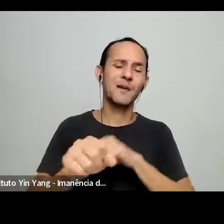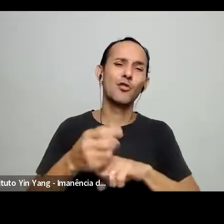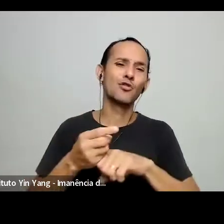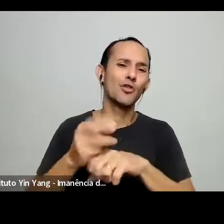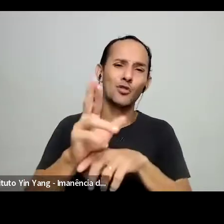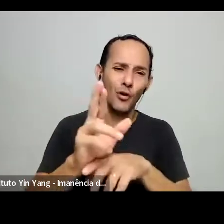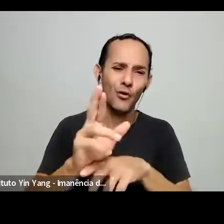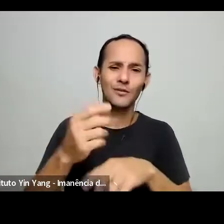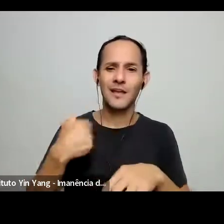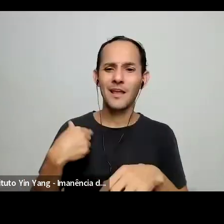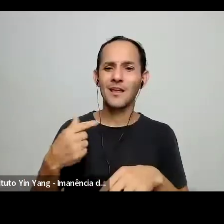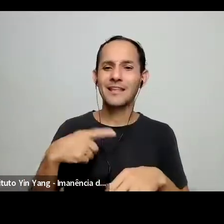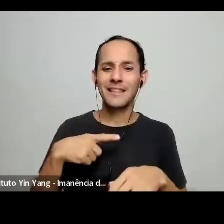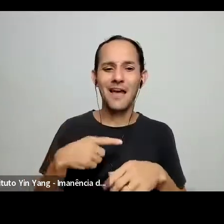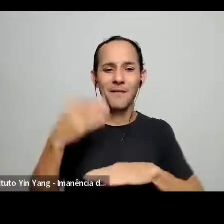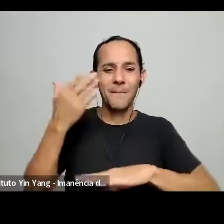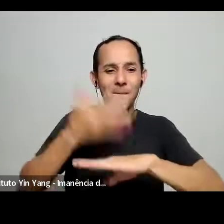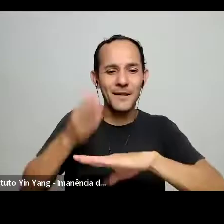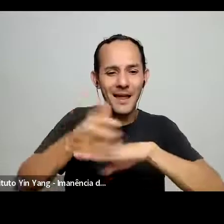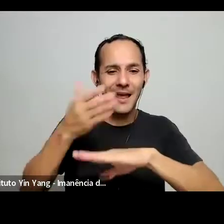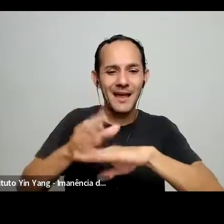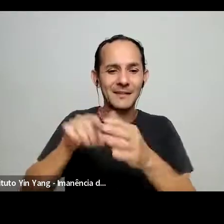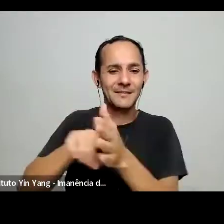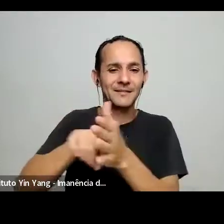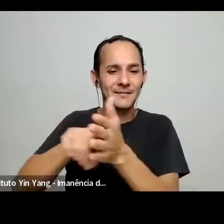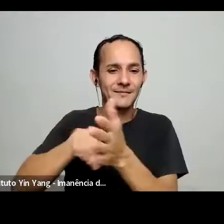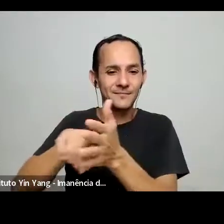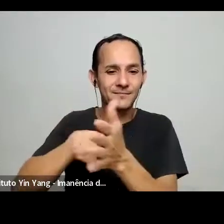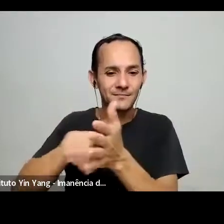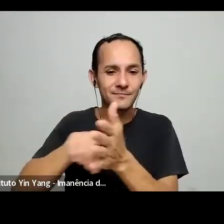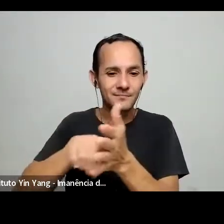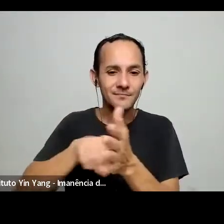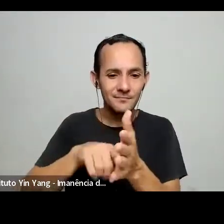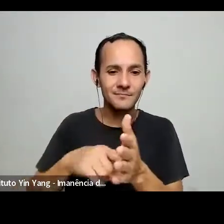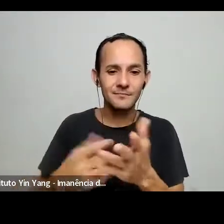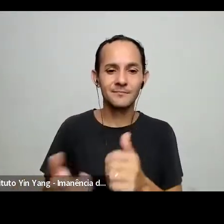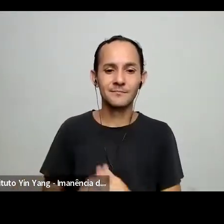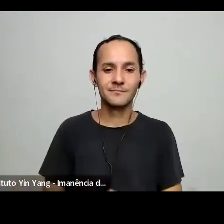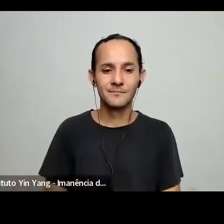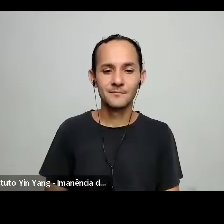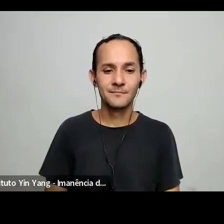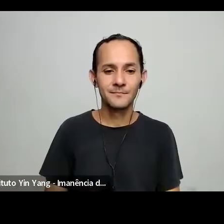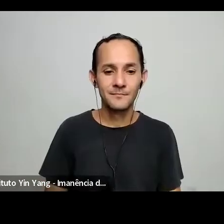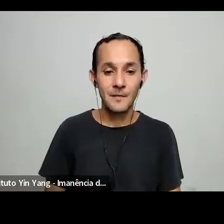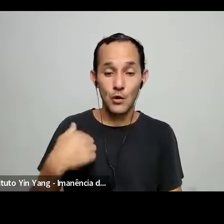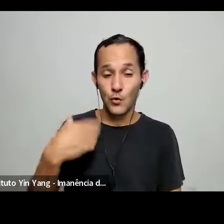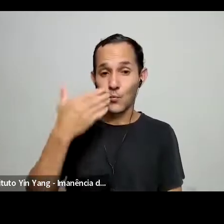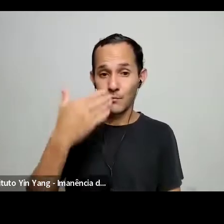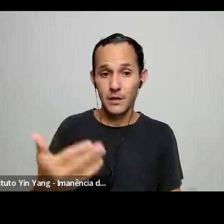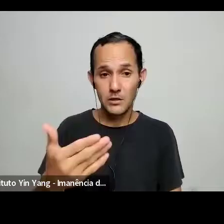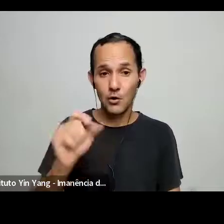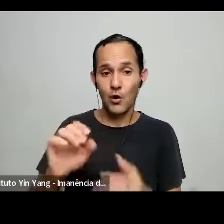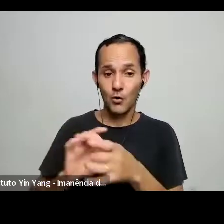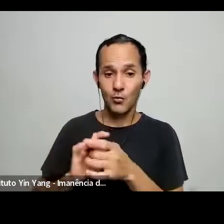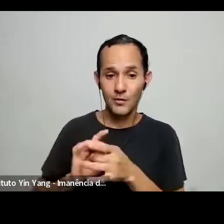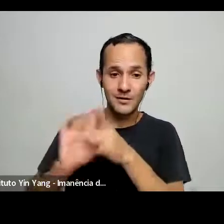então eu estava ali com essa prática de leitura, de análise de artigos. Eu pedi autorização